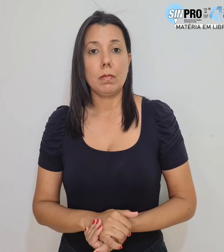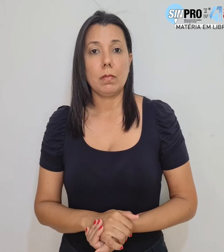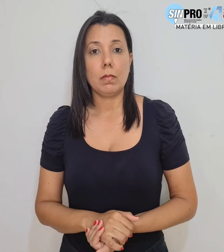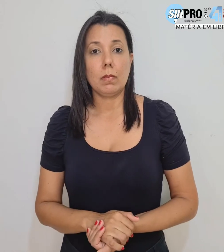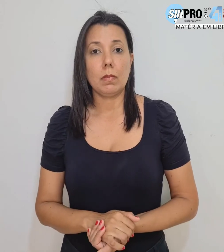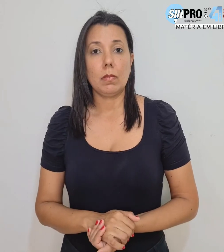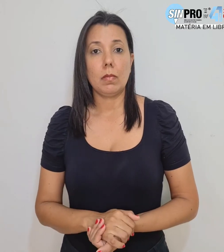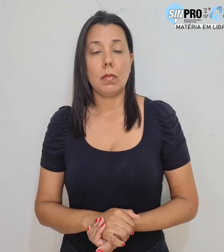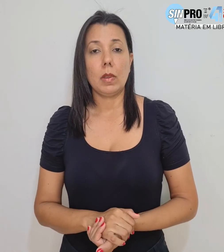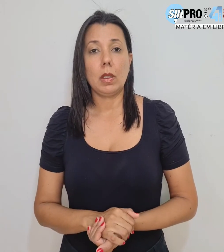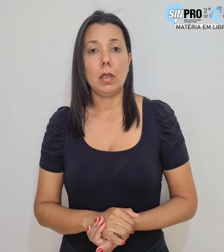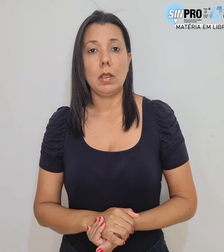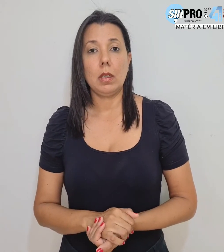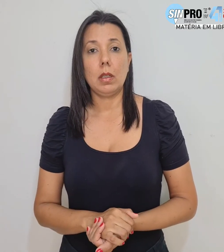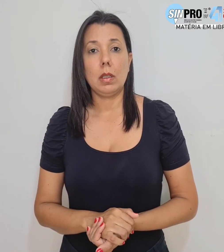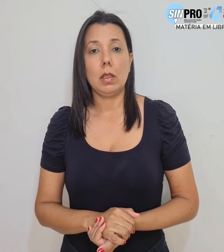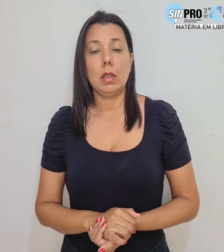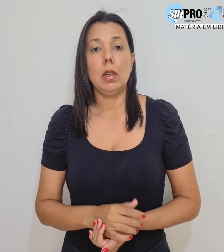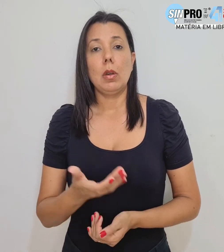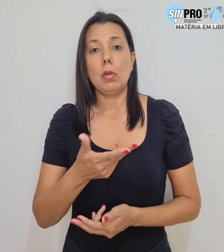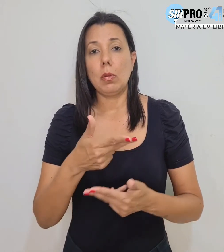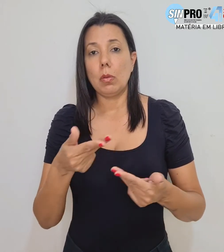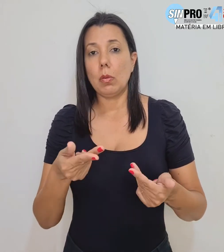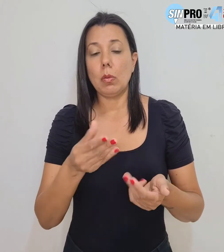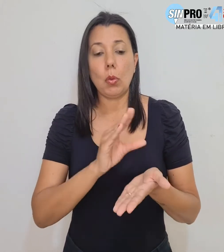com ou sem contrapartida financeira.